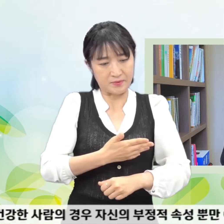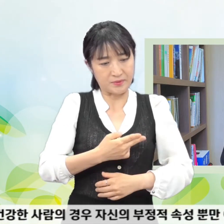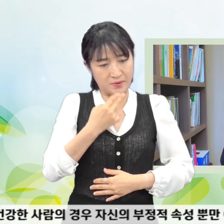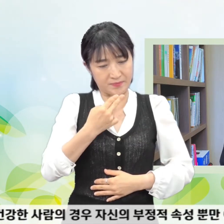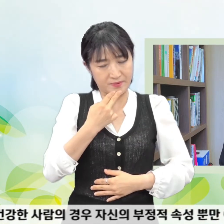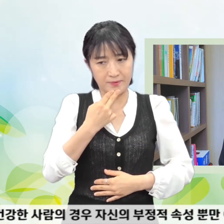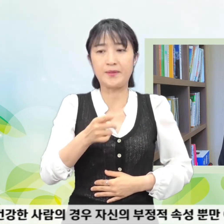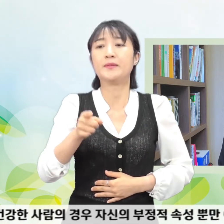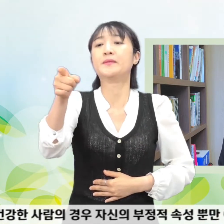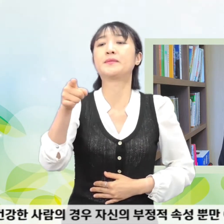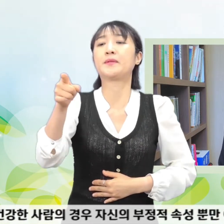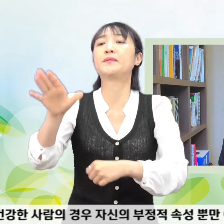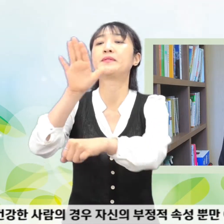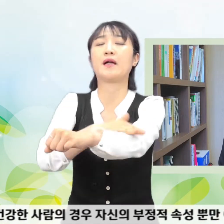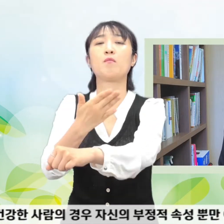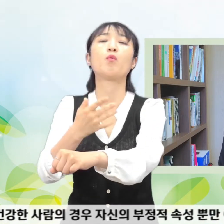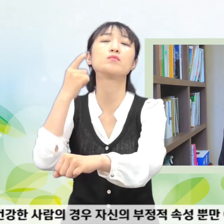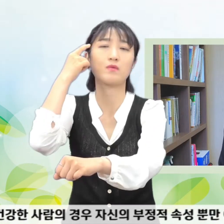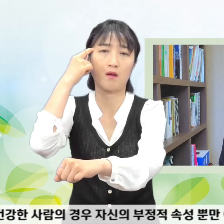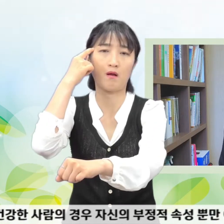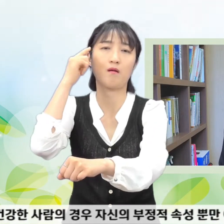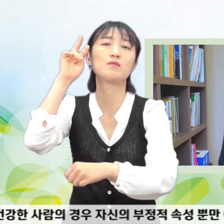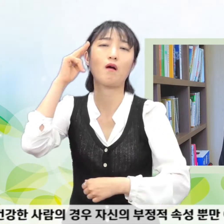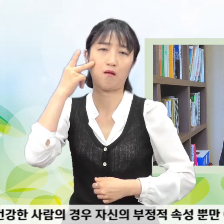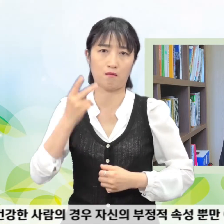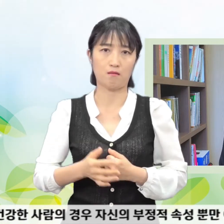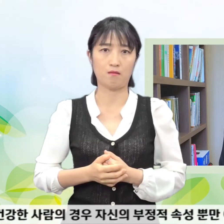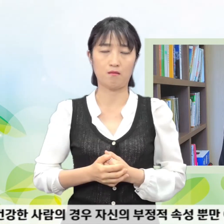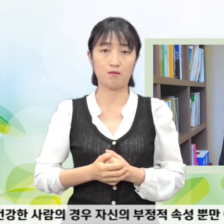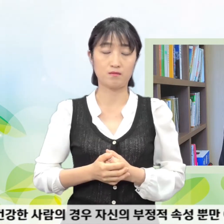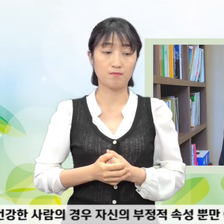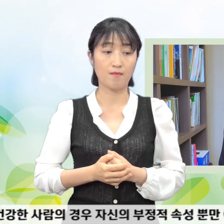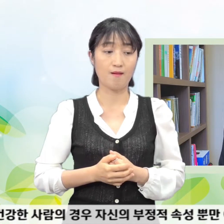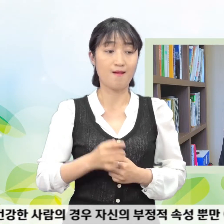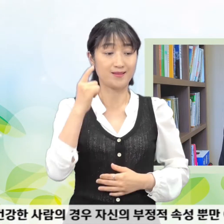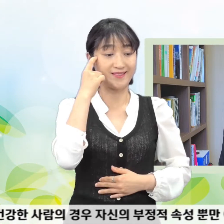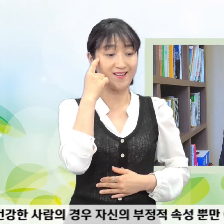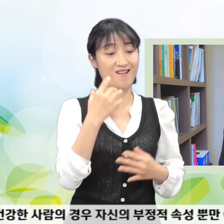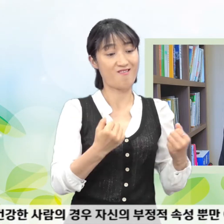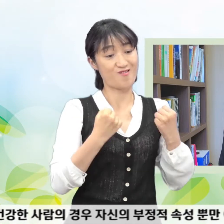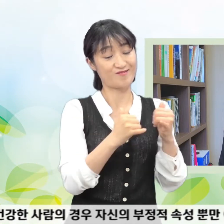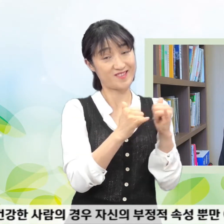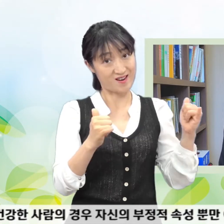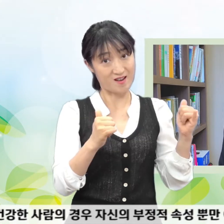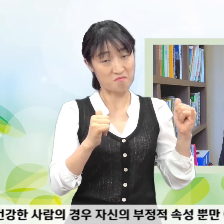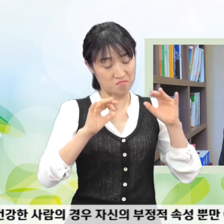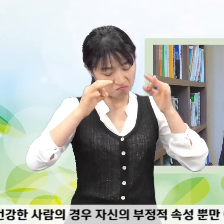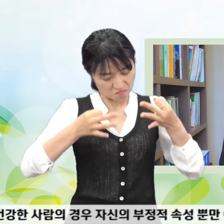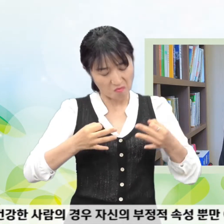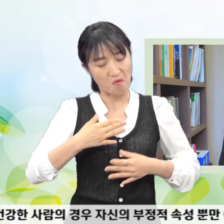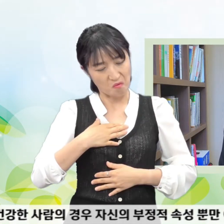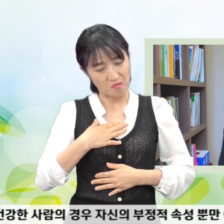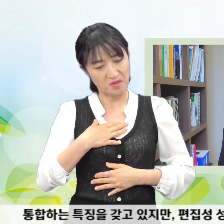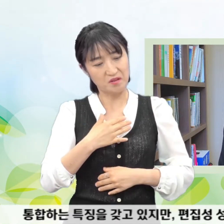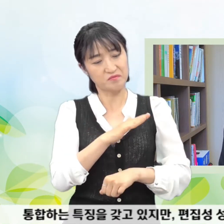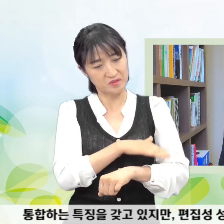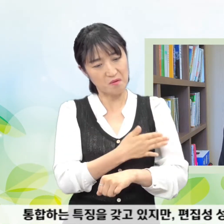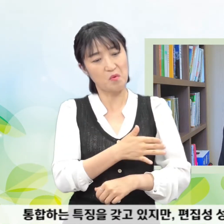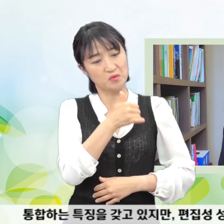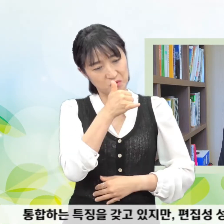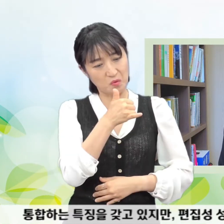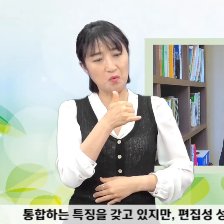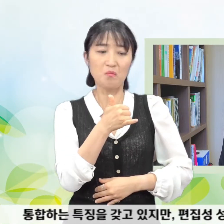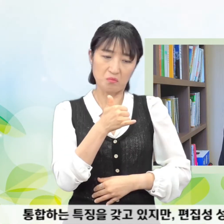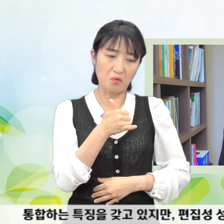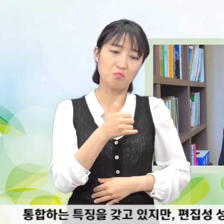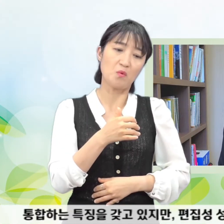있습니다. 건강한 사람들의 경우에는 나의 긍정적인 속성뿐만 아니라 부정적인 속성도 수용하고